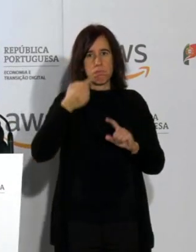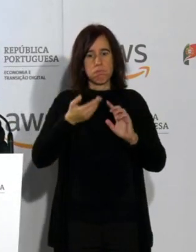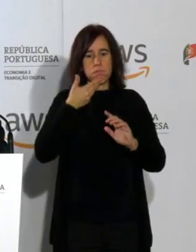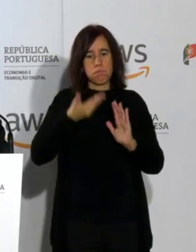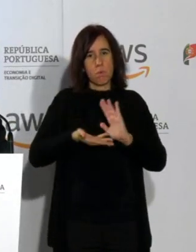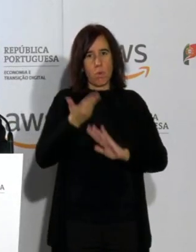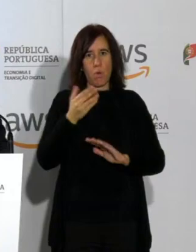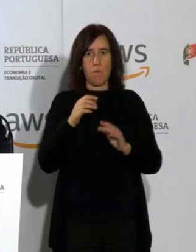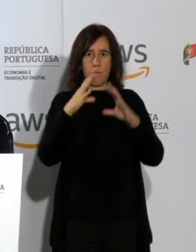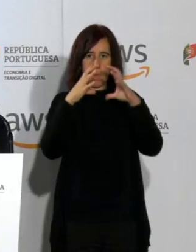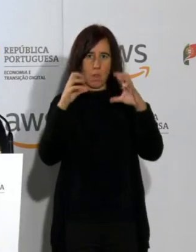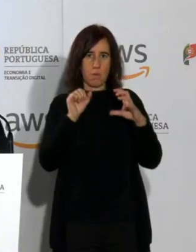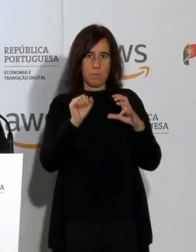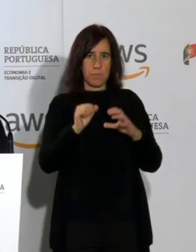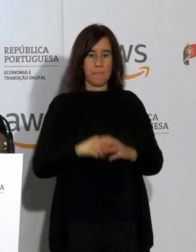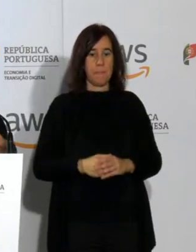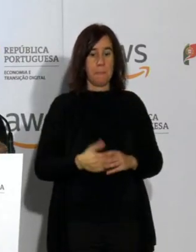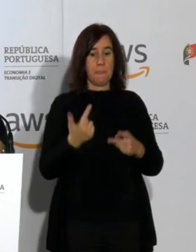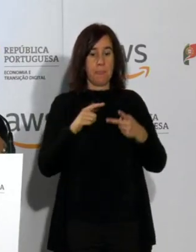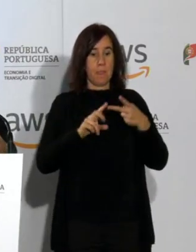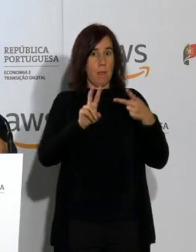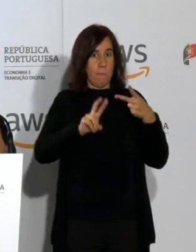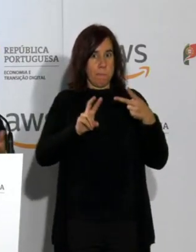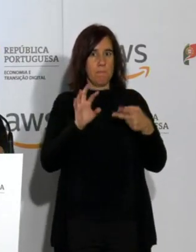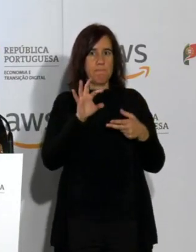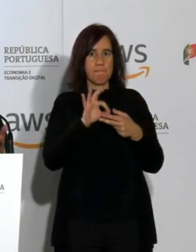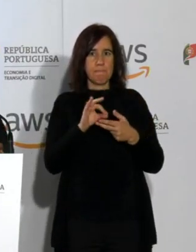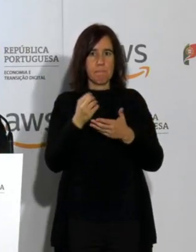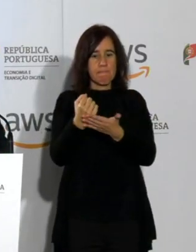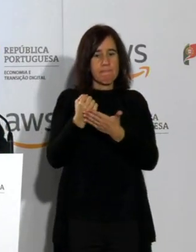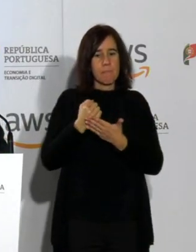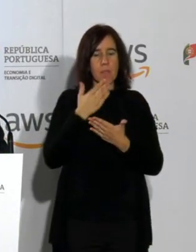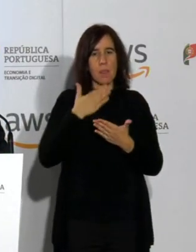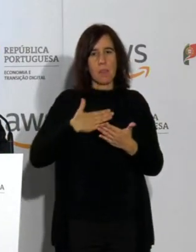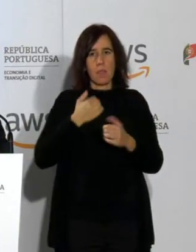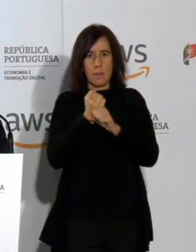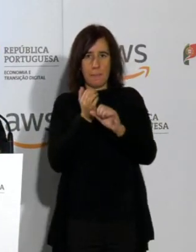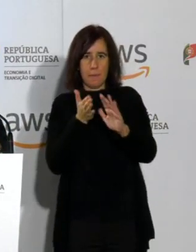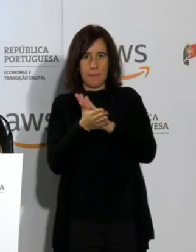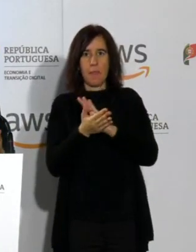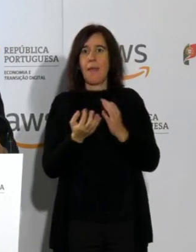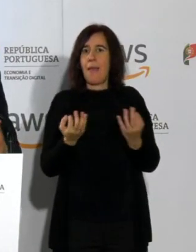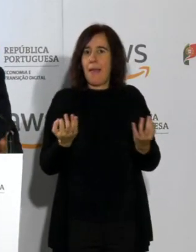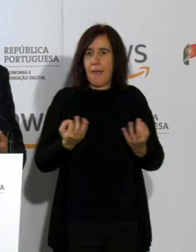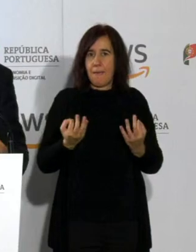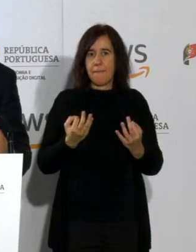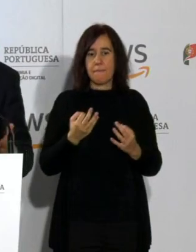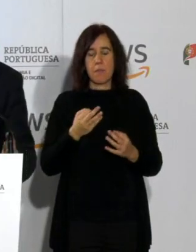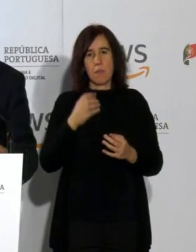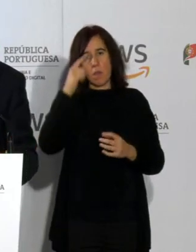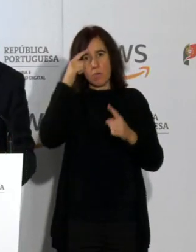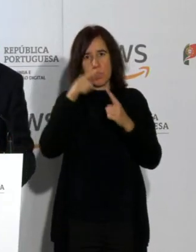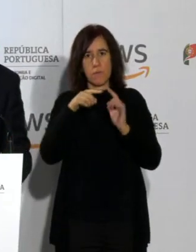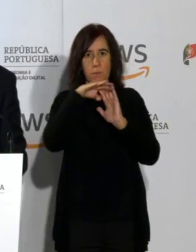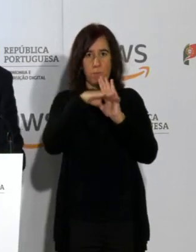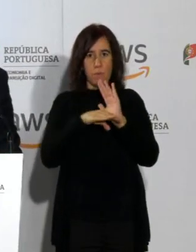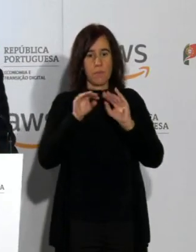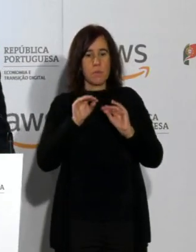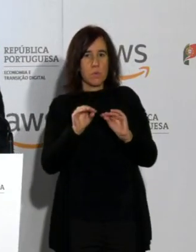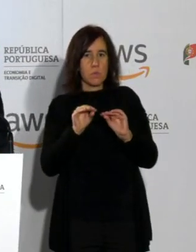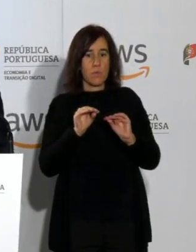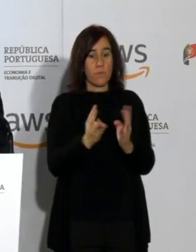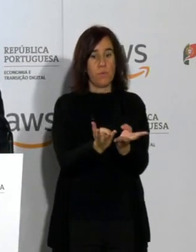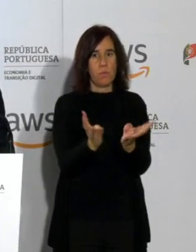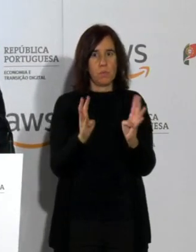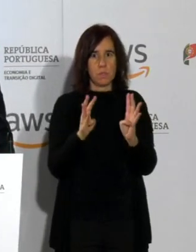digitais em cloud. A segunda dimensão tem a ver com o contributo para a empregabilidade, facto, o objetivo de implementar programas de educação e